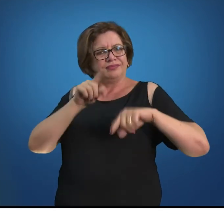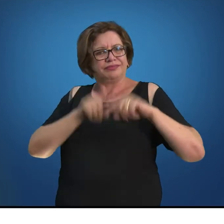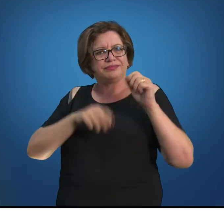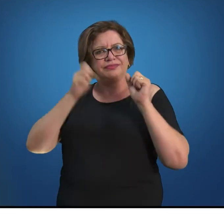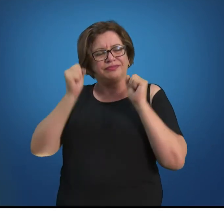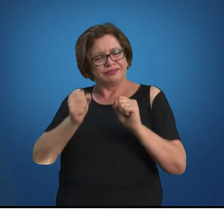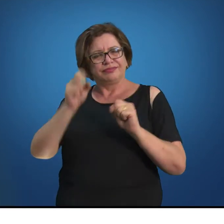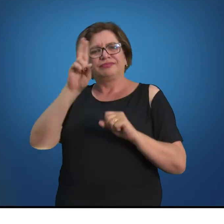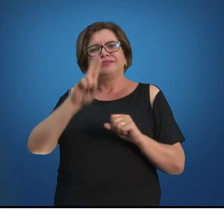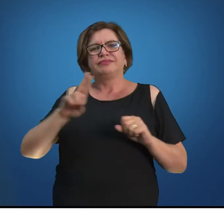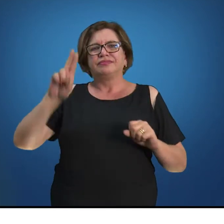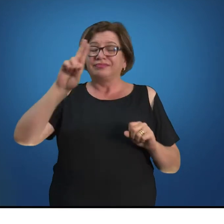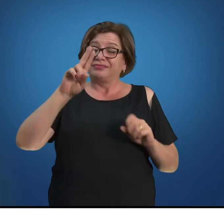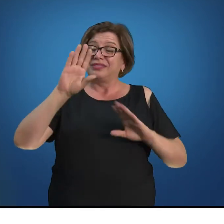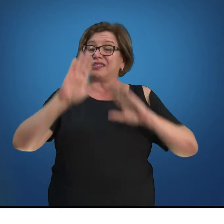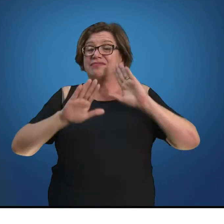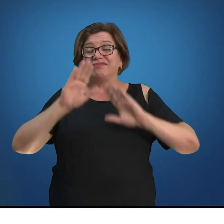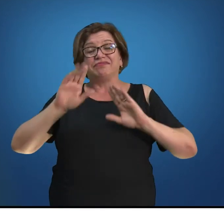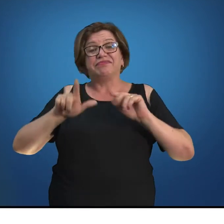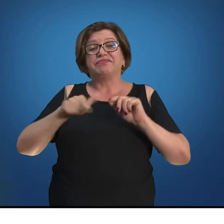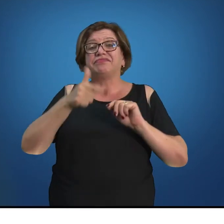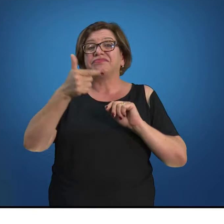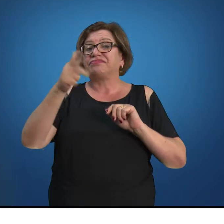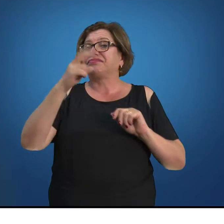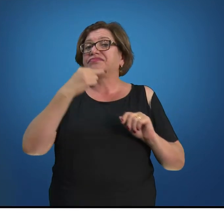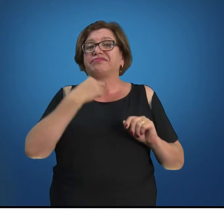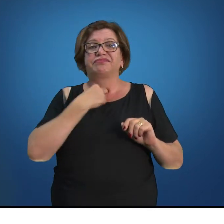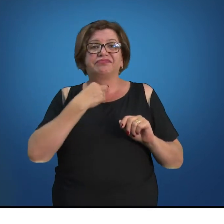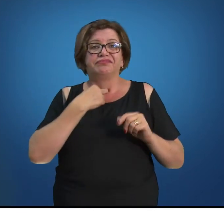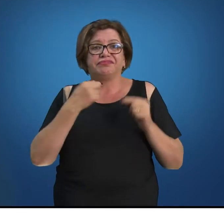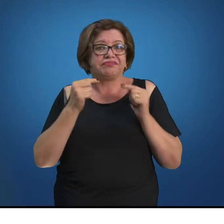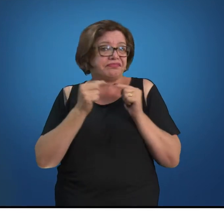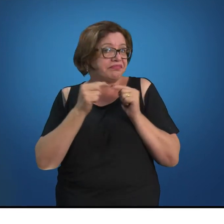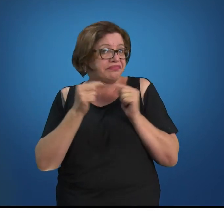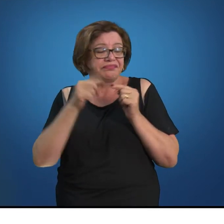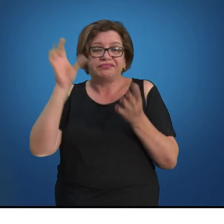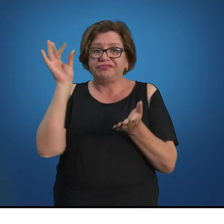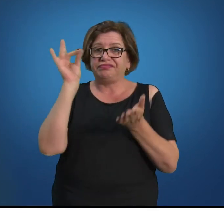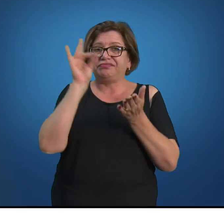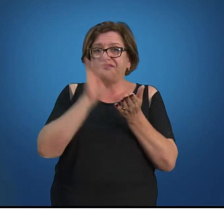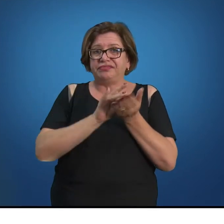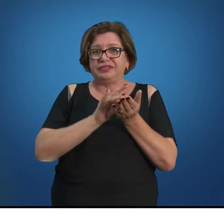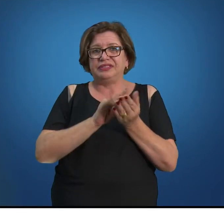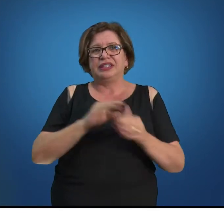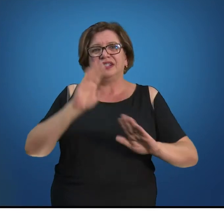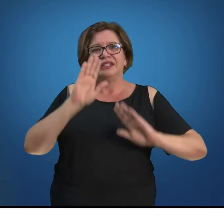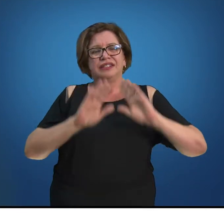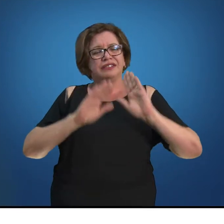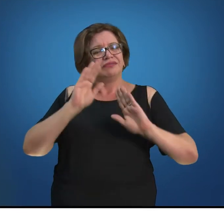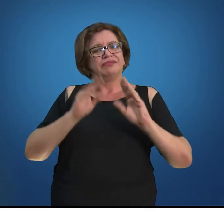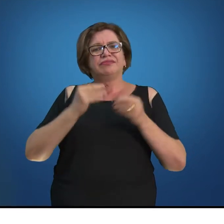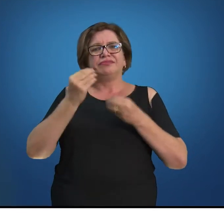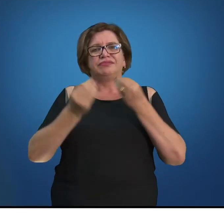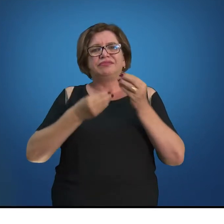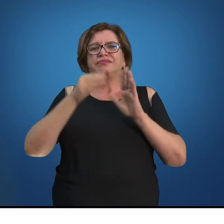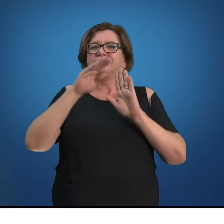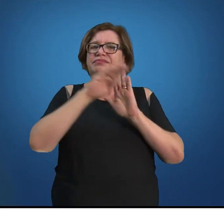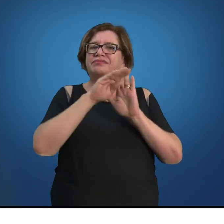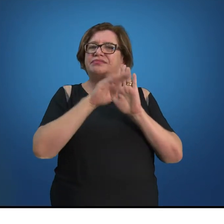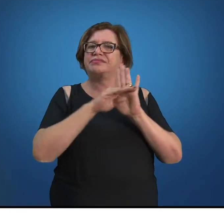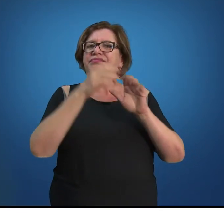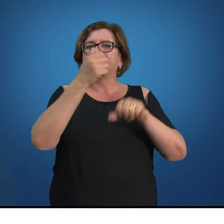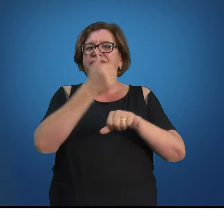podem ser aplicados e outros instrumentos não serão aplicados, pelo menos no período em que o plano